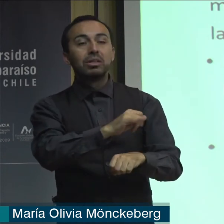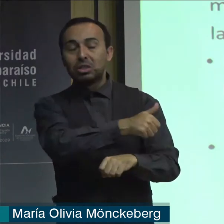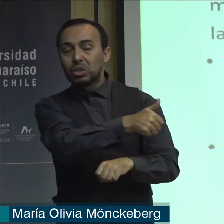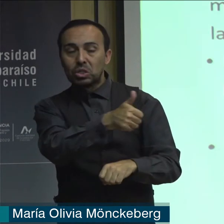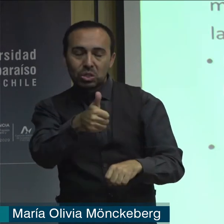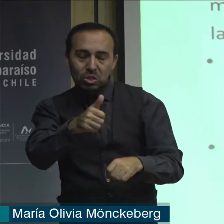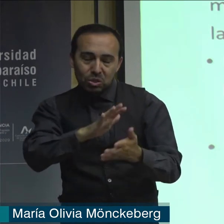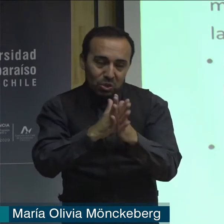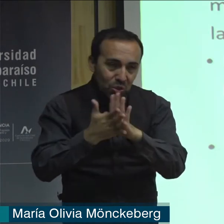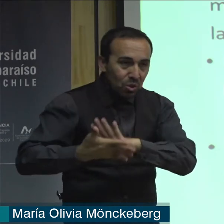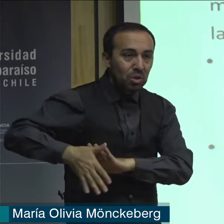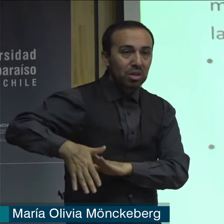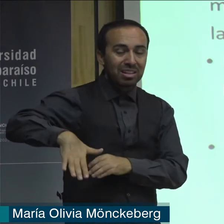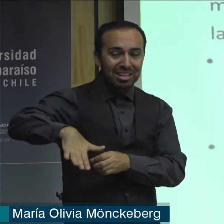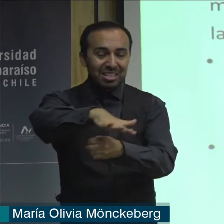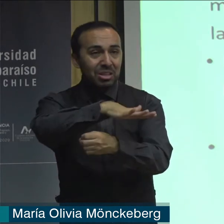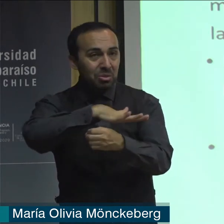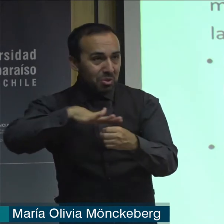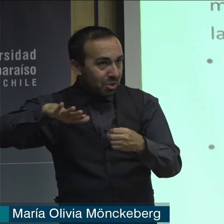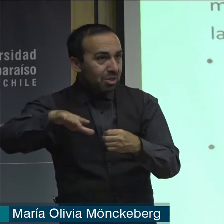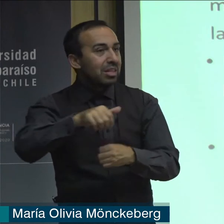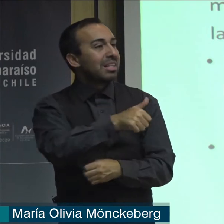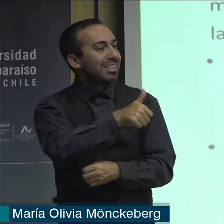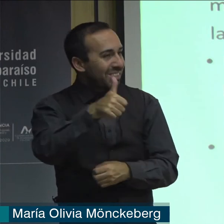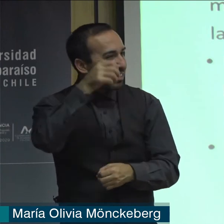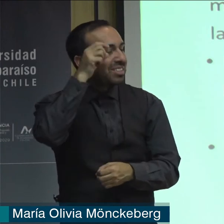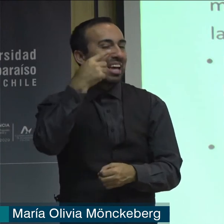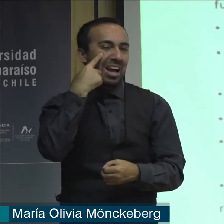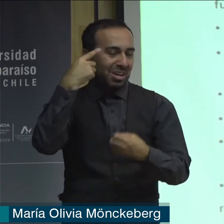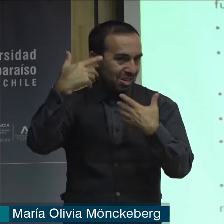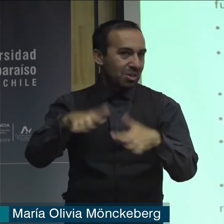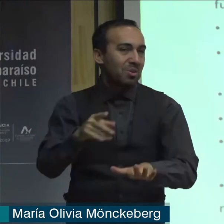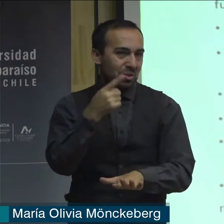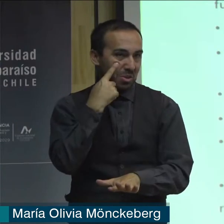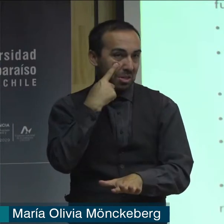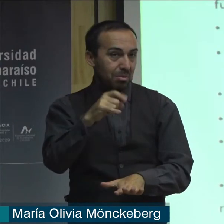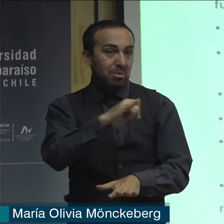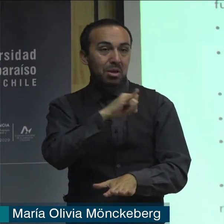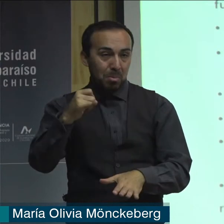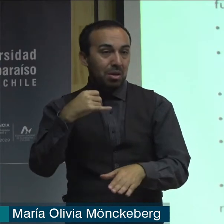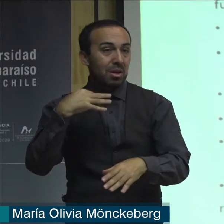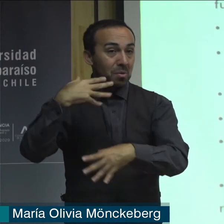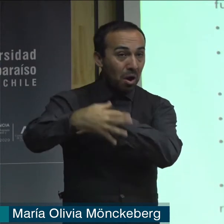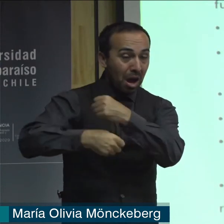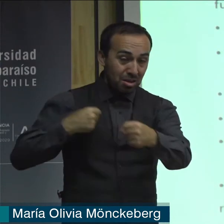día a día por aquellos años por aquel tiempo se fueron conociendo